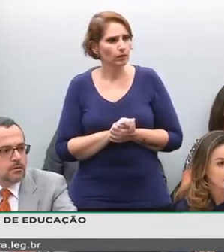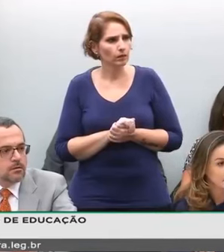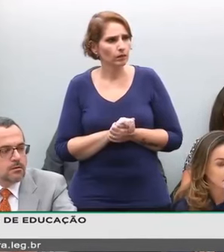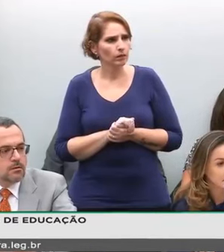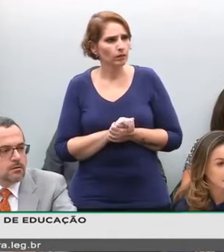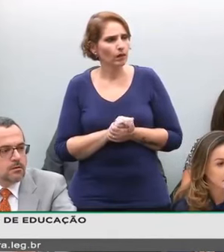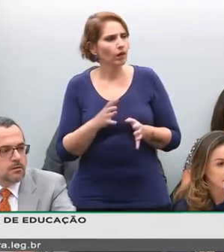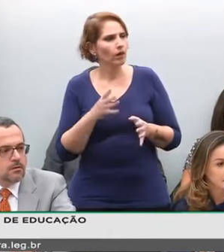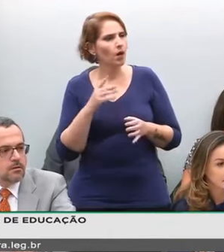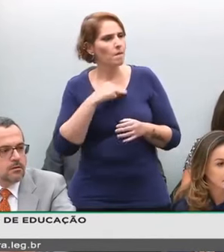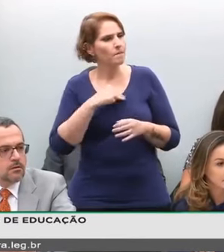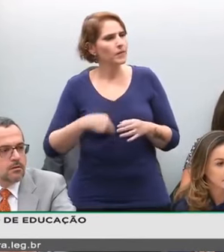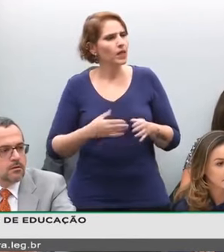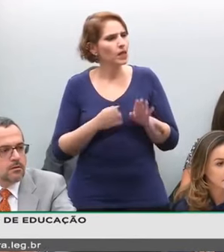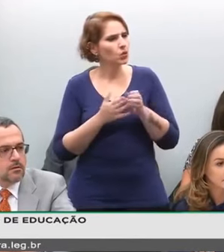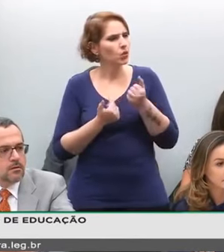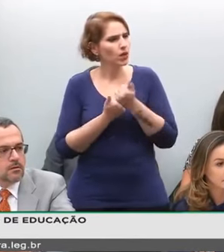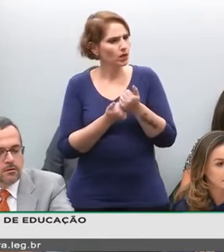visto